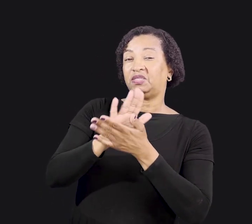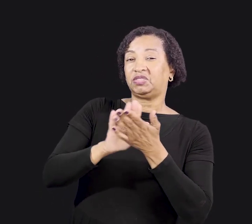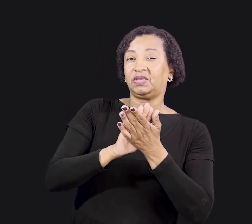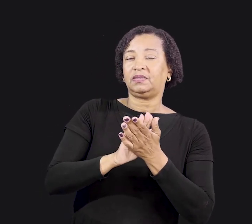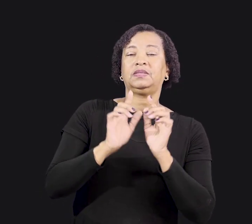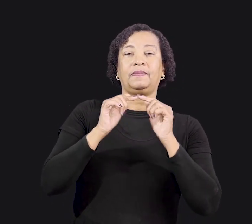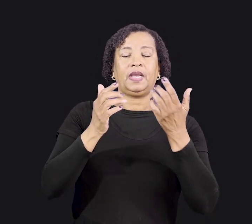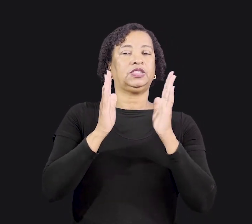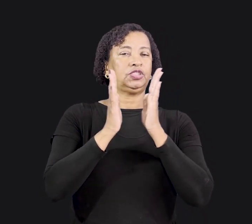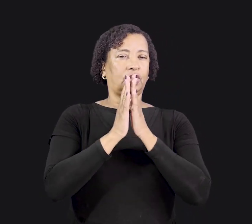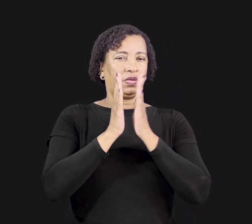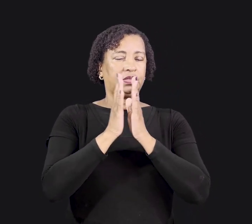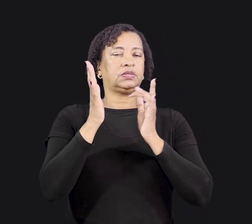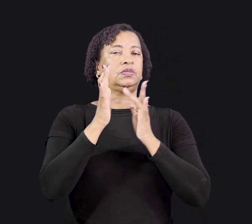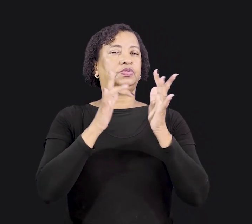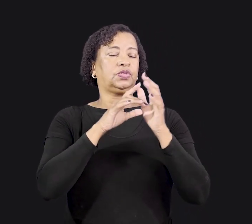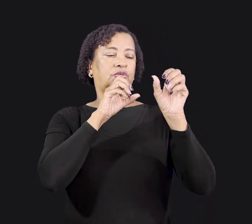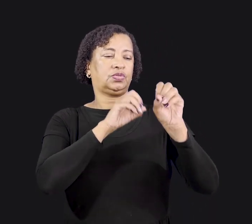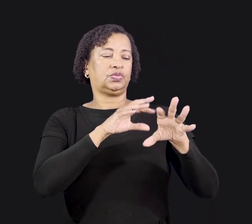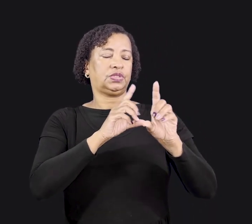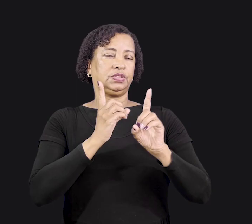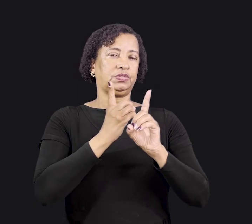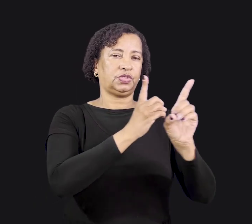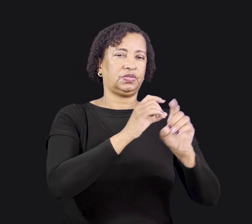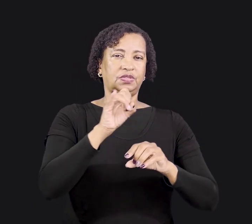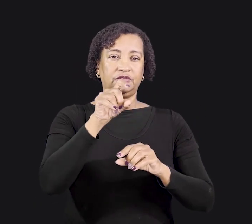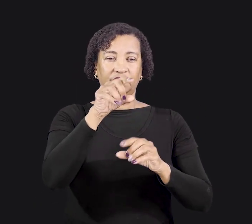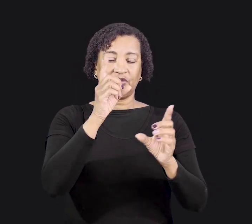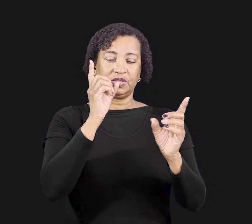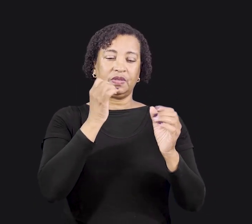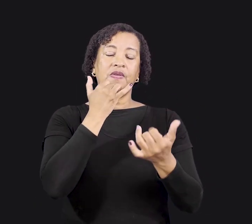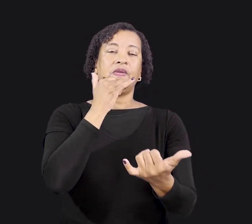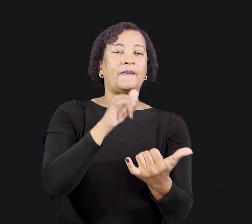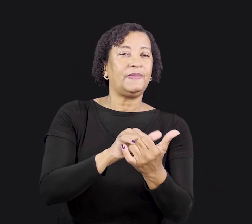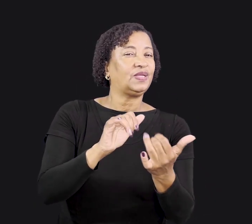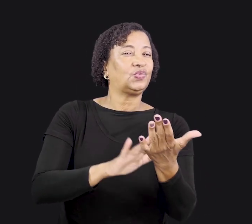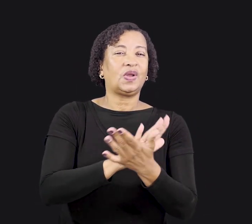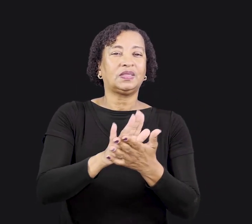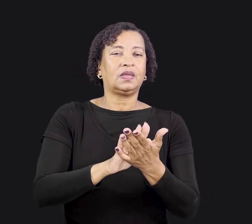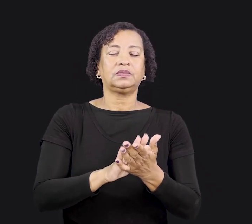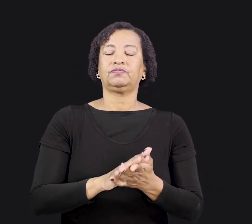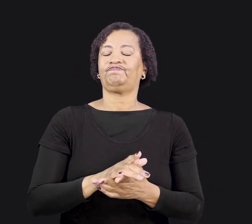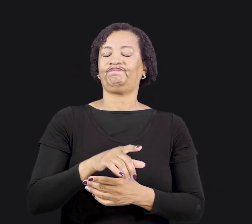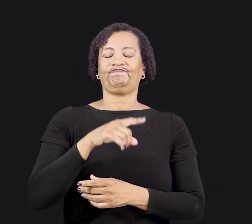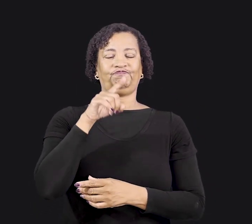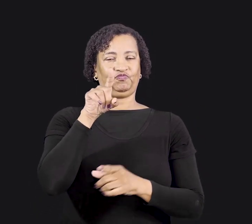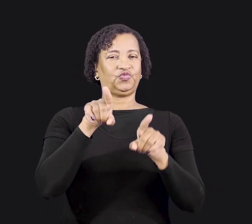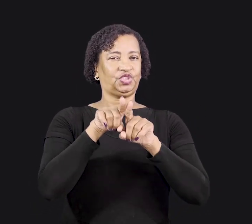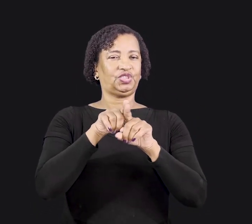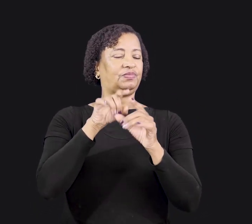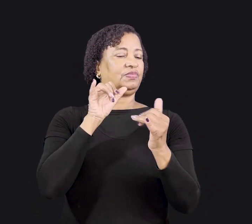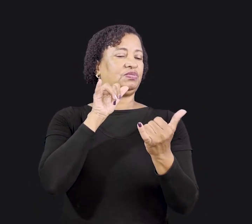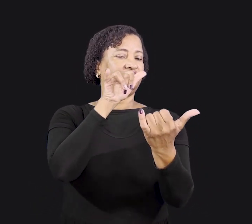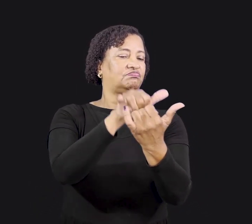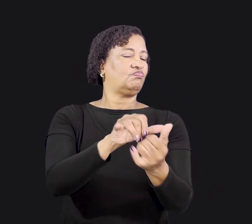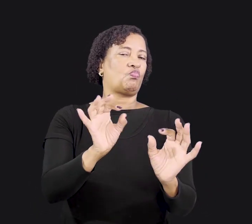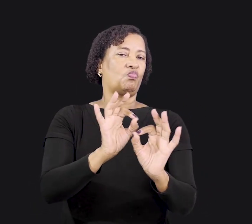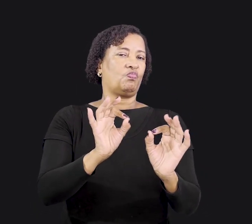oração, Jesus ensina aos seus discípulos, se você não perdoar, você não será perdoado. Na oração do Pai